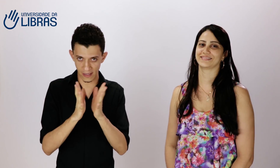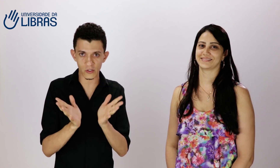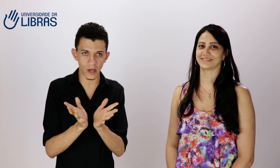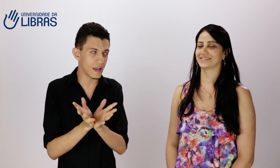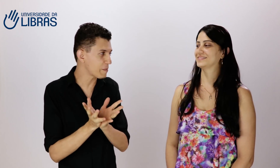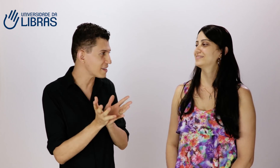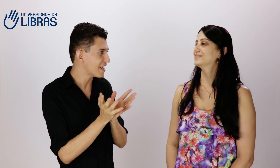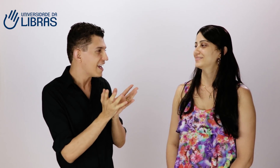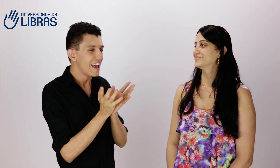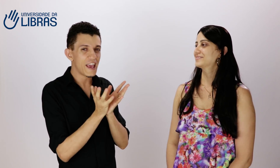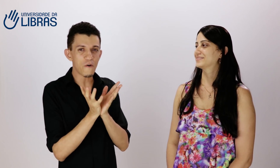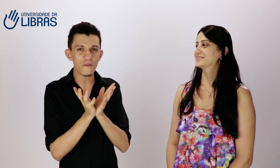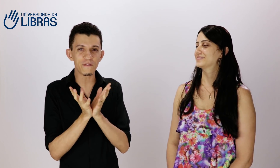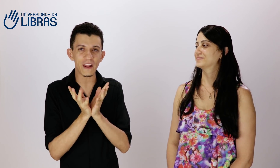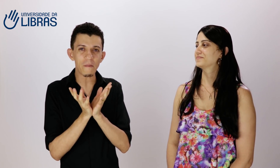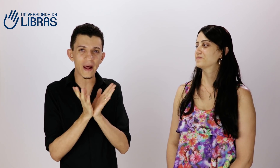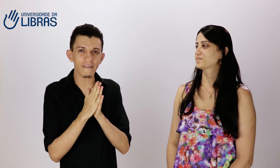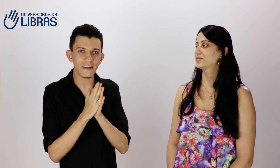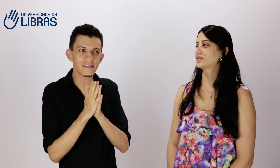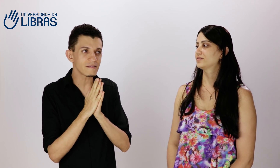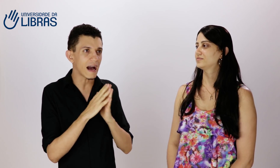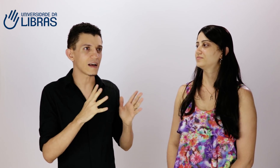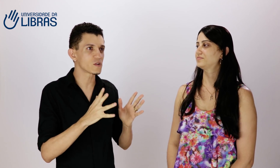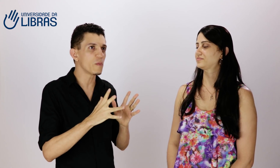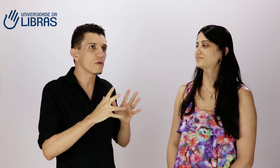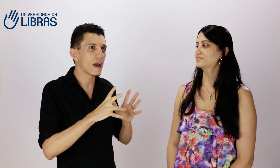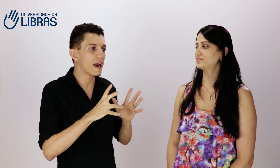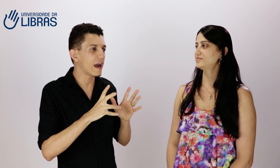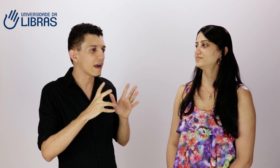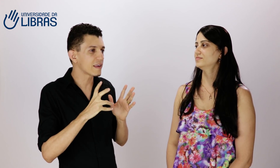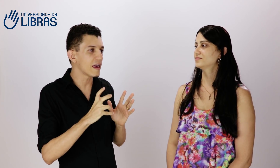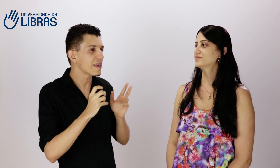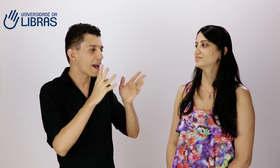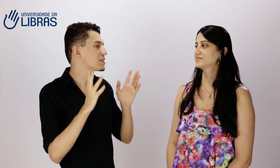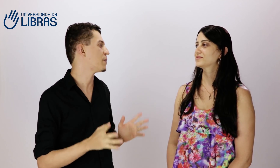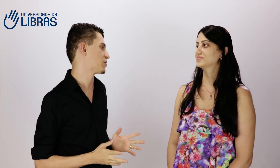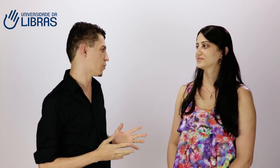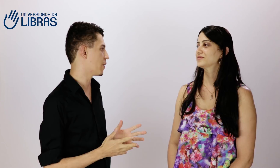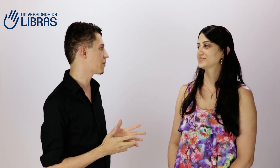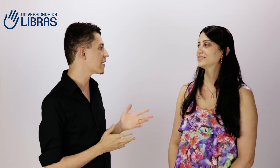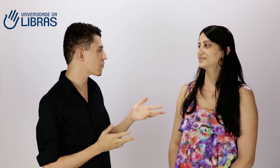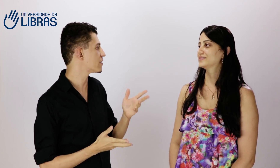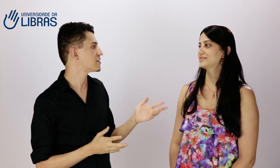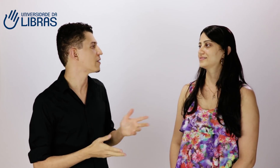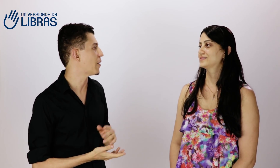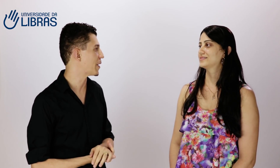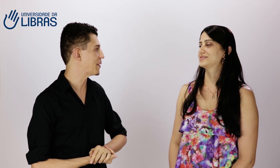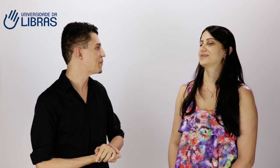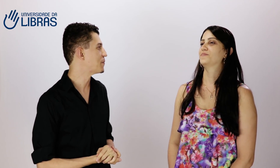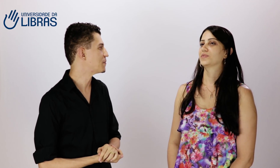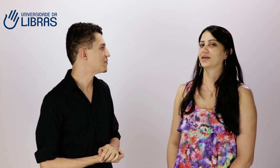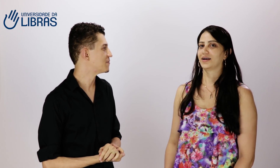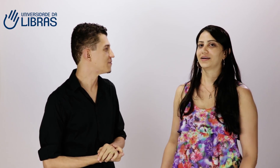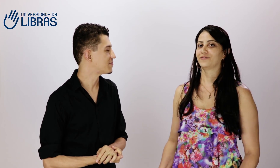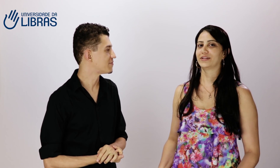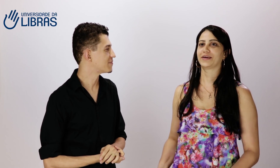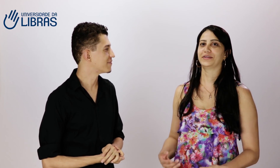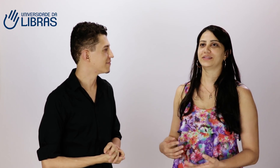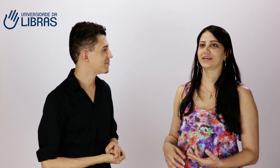isso só em Libras, e eu virei para ela e falei assim, tá, sobre quem que é essa pessoa? O que aconteceu na hora? Aí eu falei que entendi que